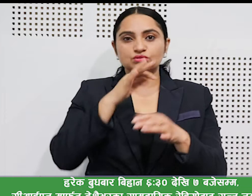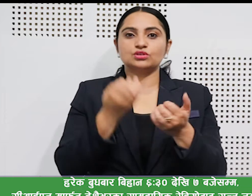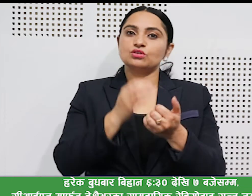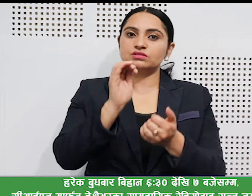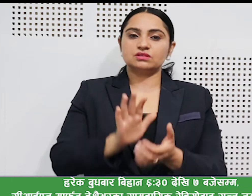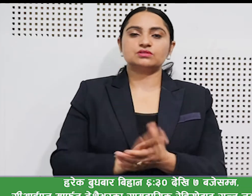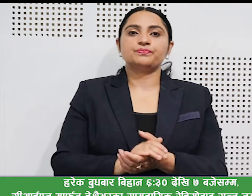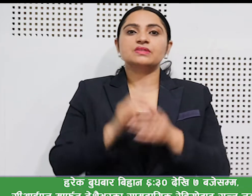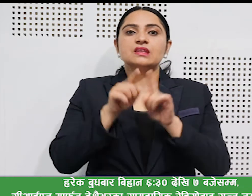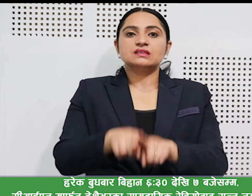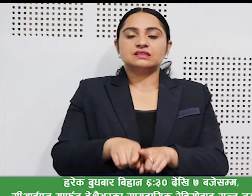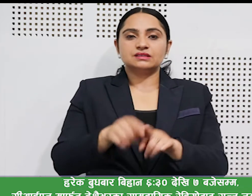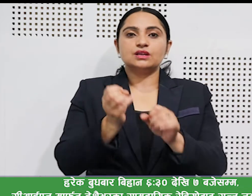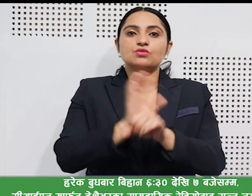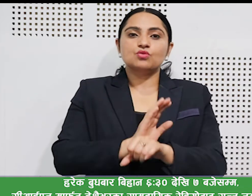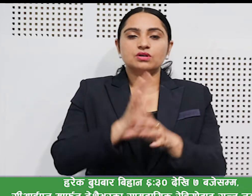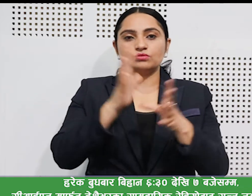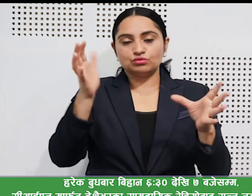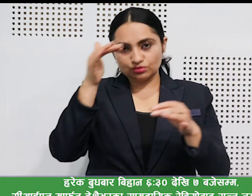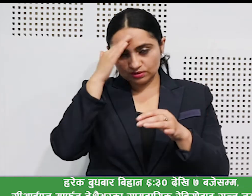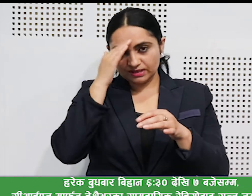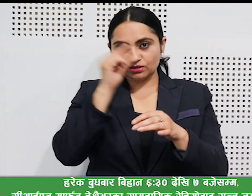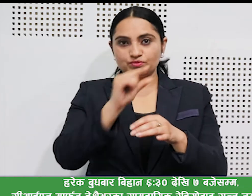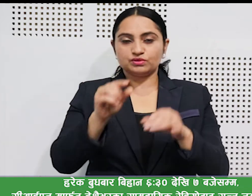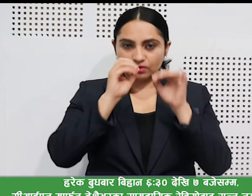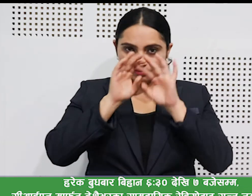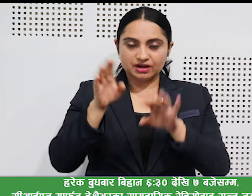सक्छौँ। साथै कोरोना महामारीका बारेमा